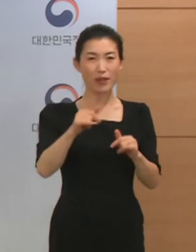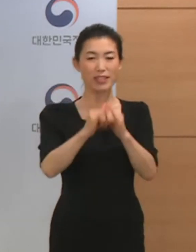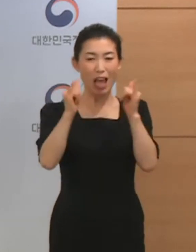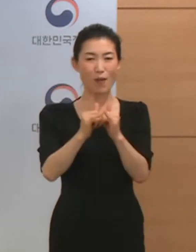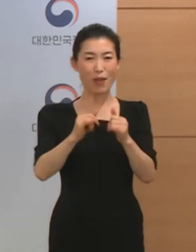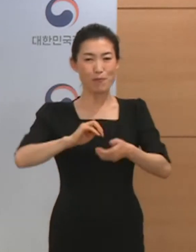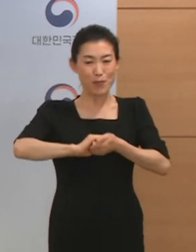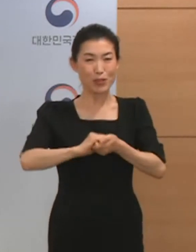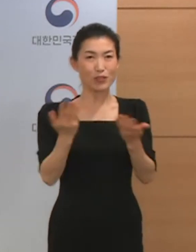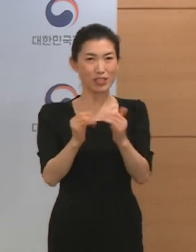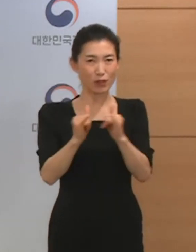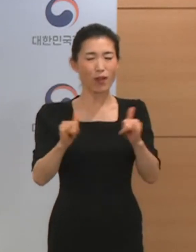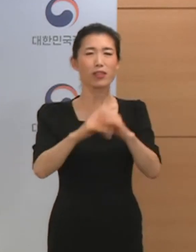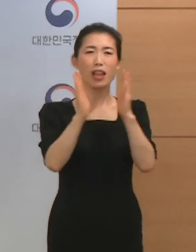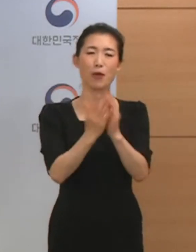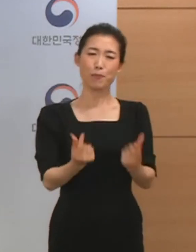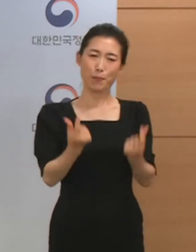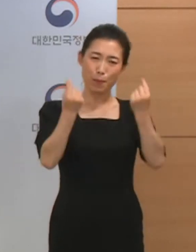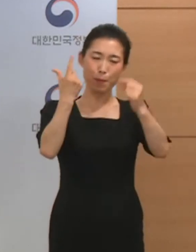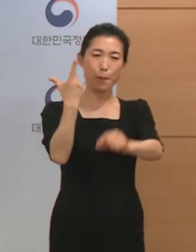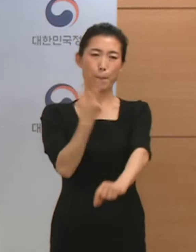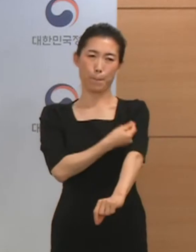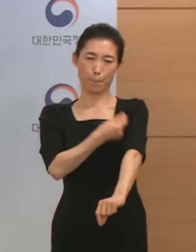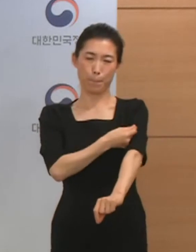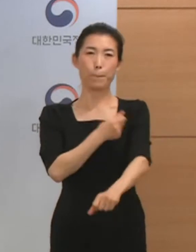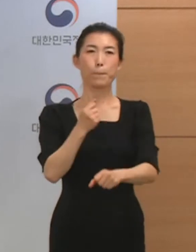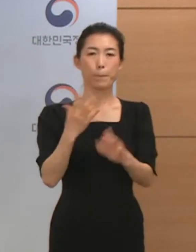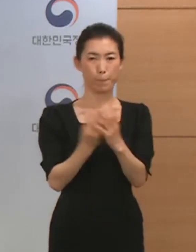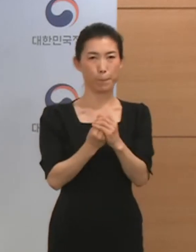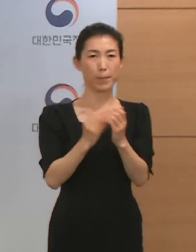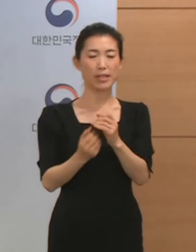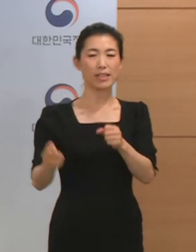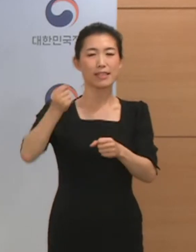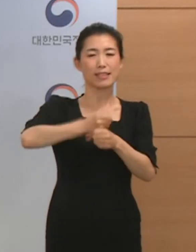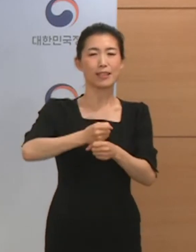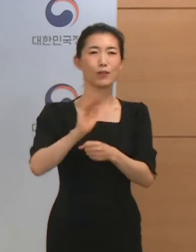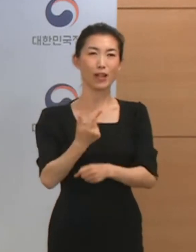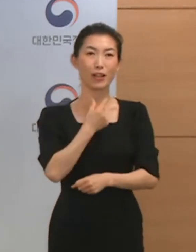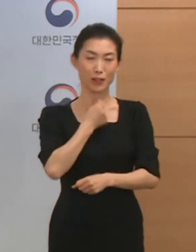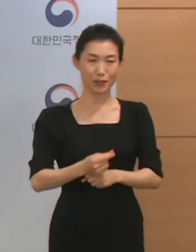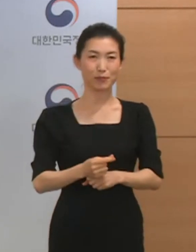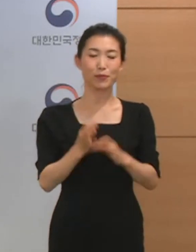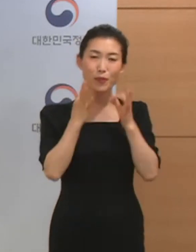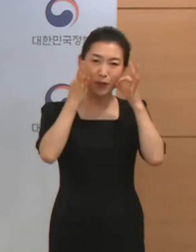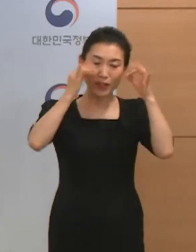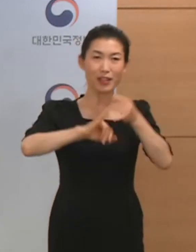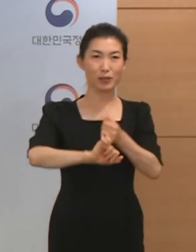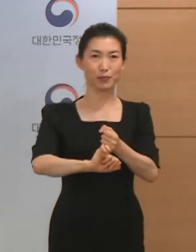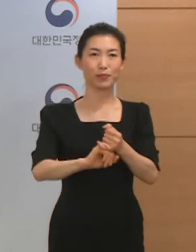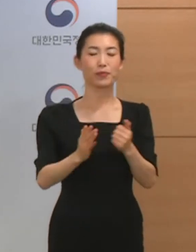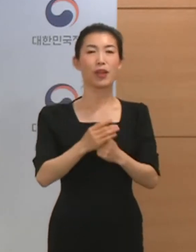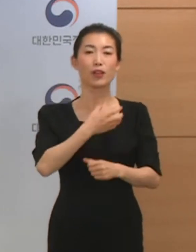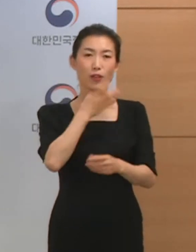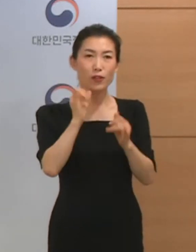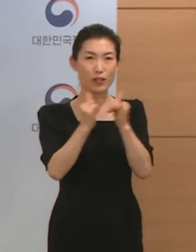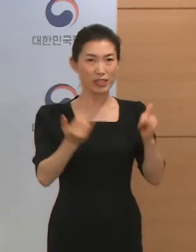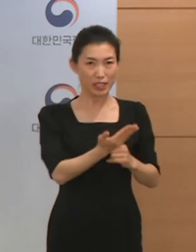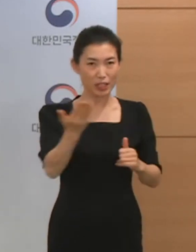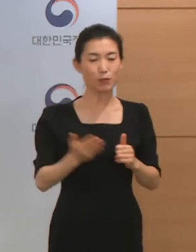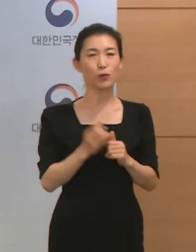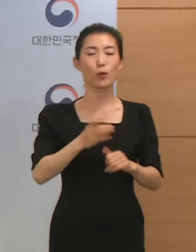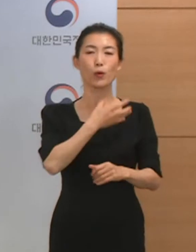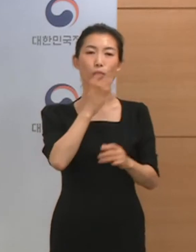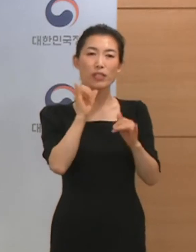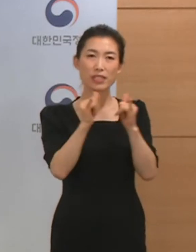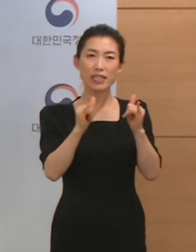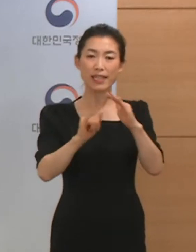사회가 조금이라도 더 일상을 회복할 수 있도록 최선을 다하겠습니다. 어르신들도 그리고 어르신들의